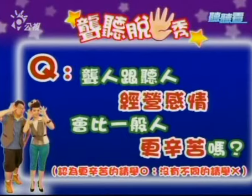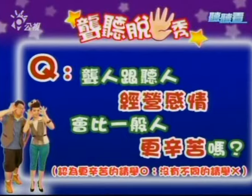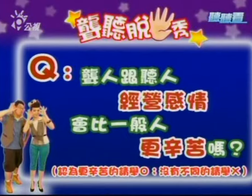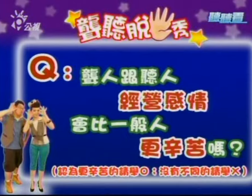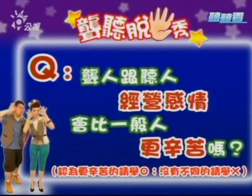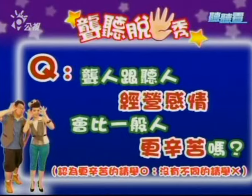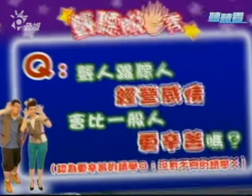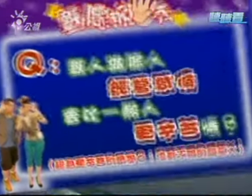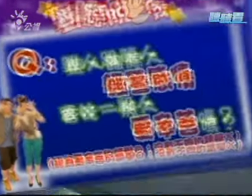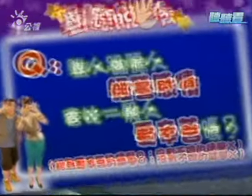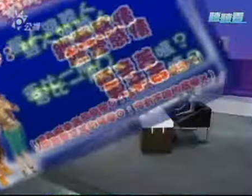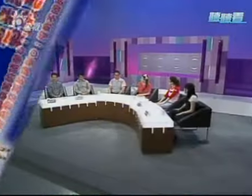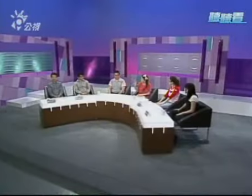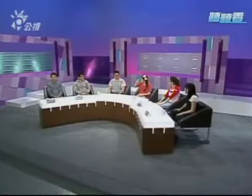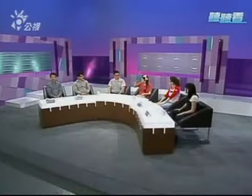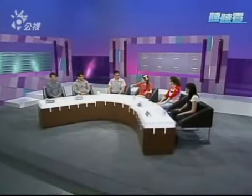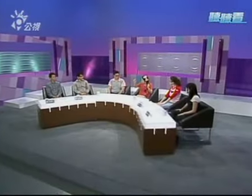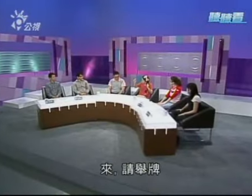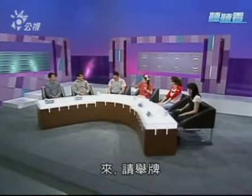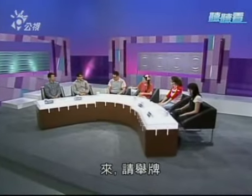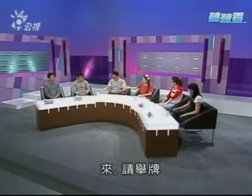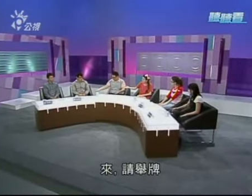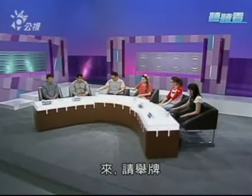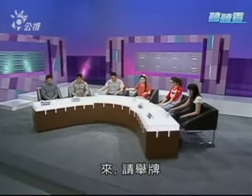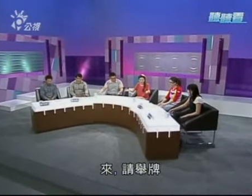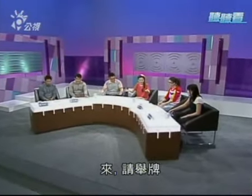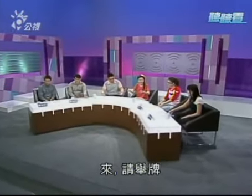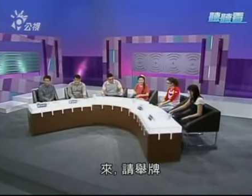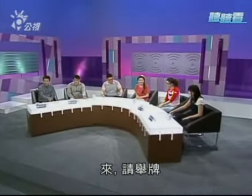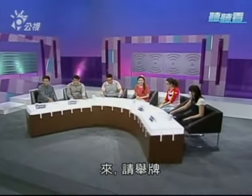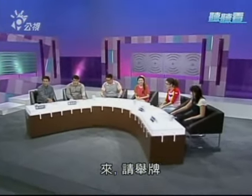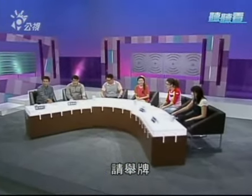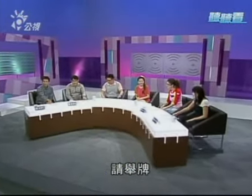不同的情绪差来 情绪牌情绪牌